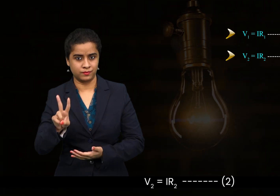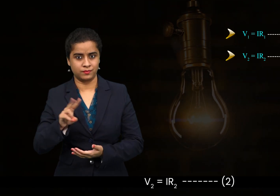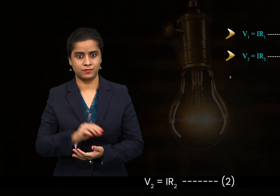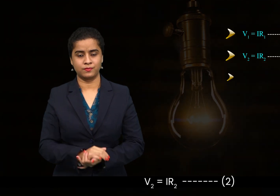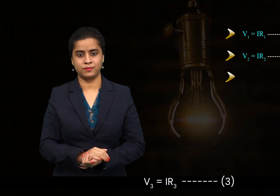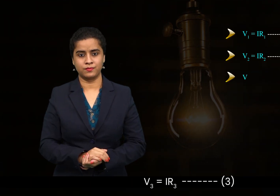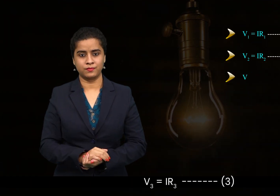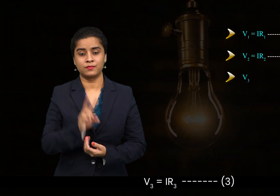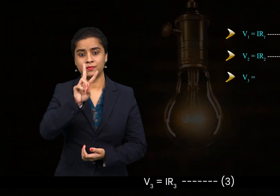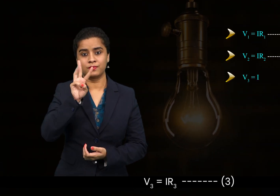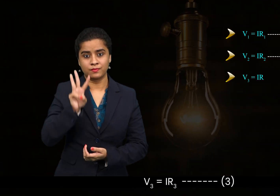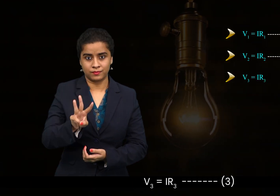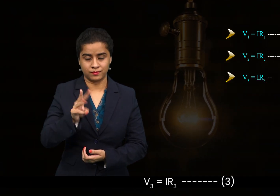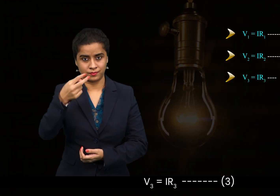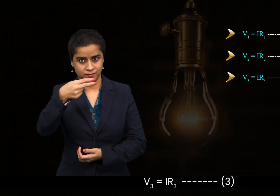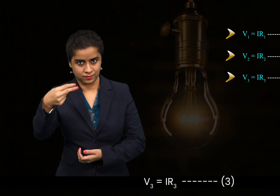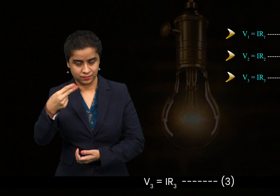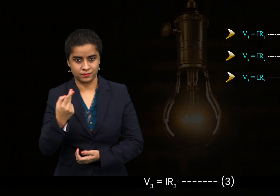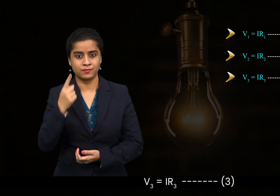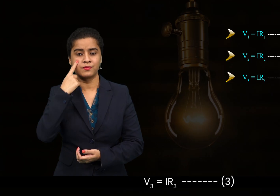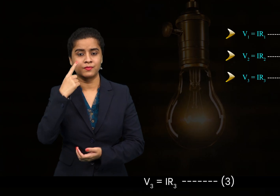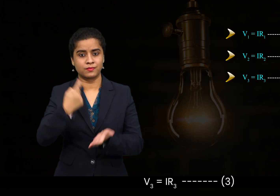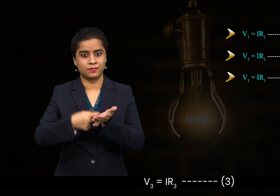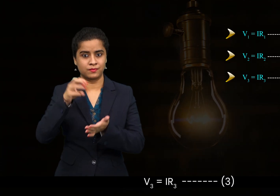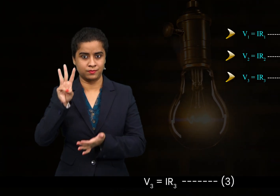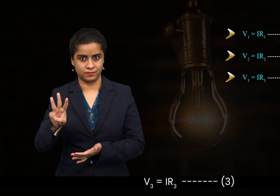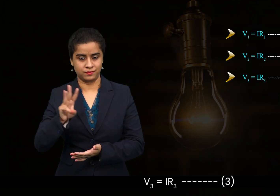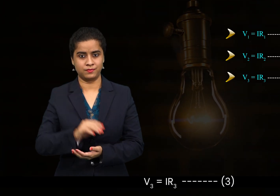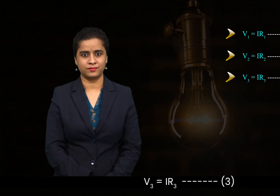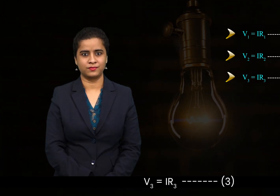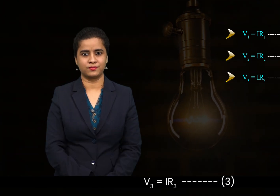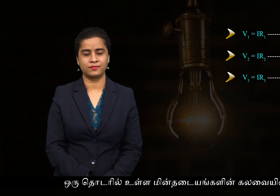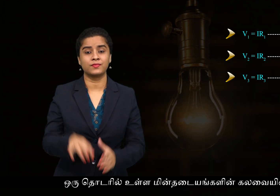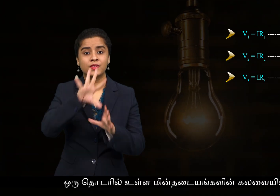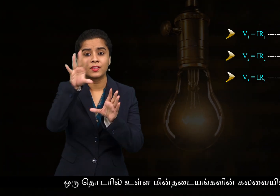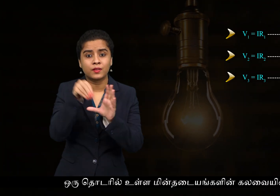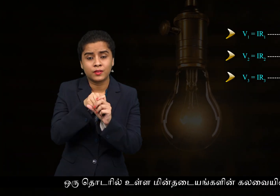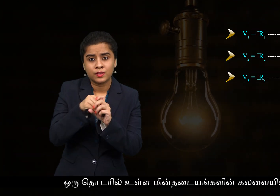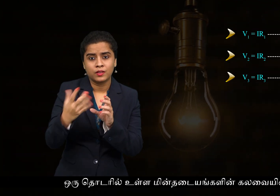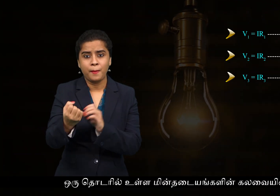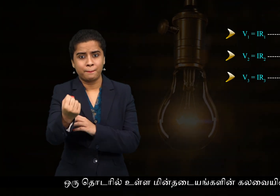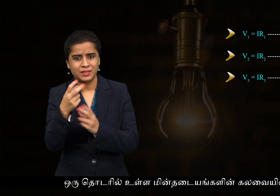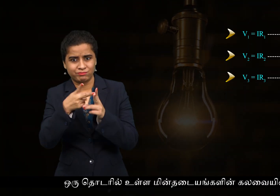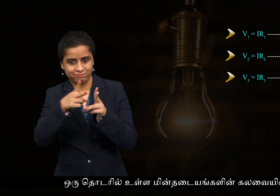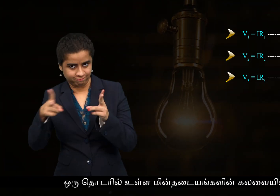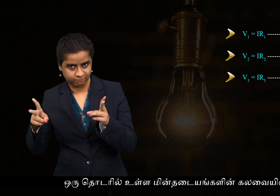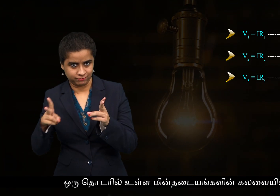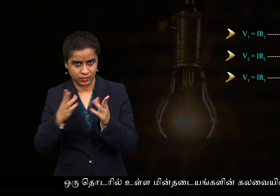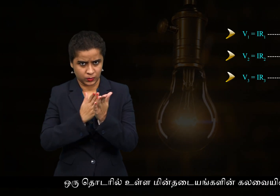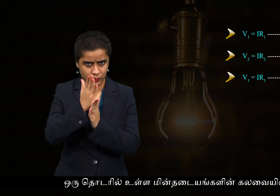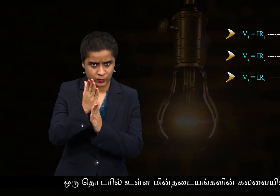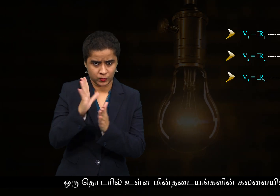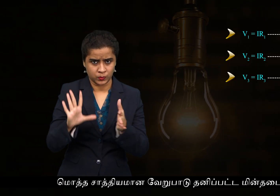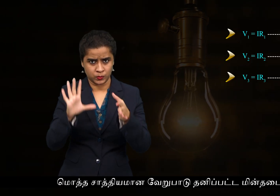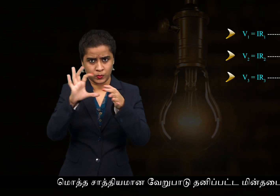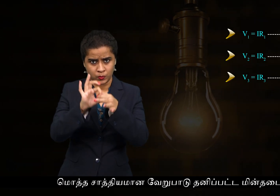சமன்பாடு 2. V3 ஈடு IR3 சமன்பாடு 3. ஒரு தொடரில் உள்ள மின்தடையங்களின்